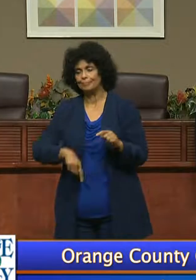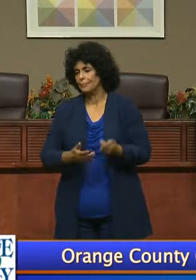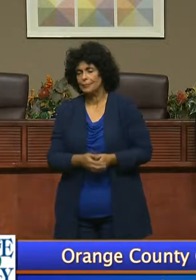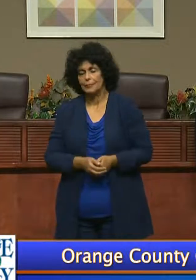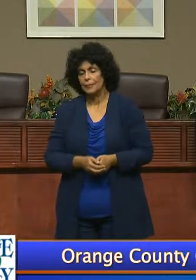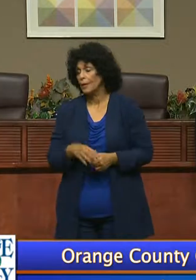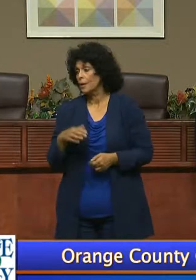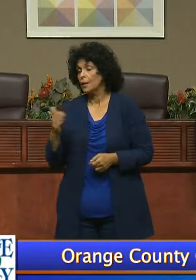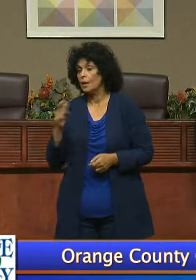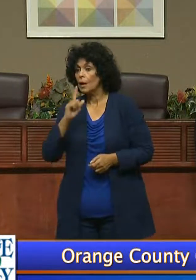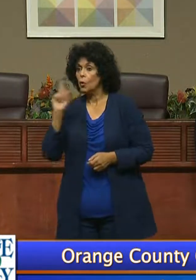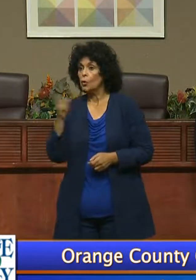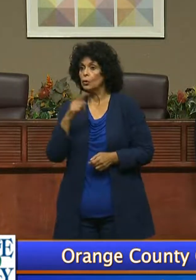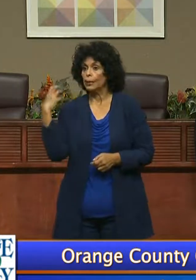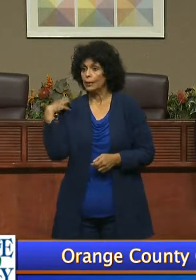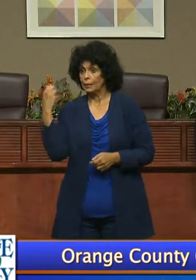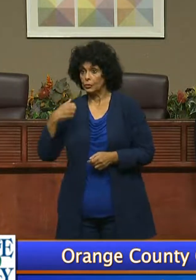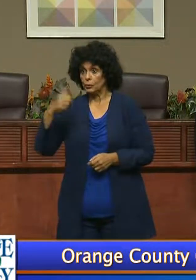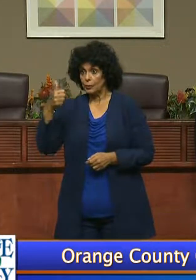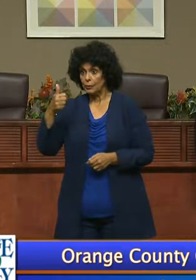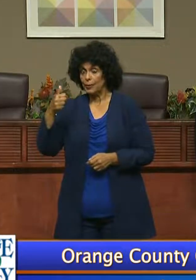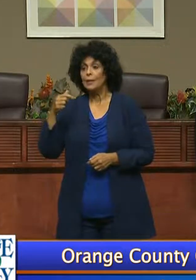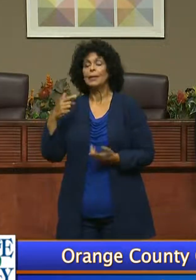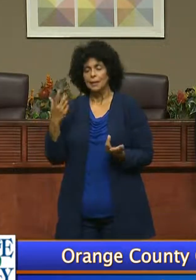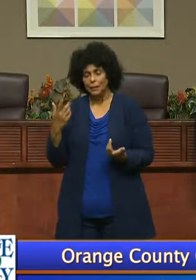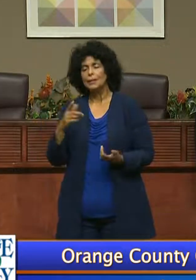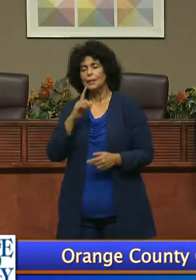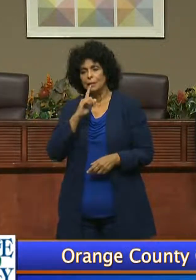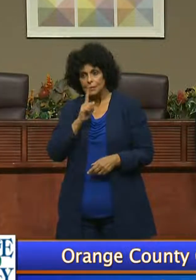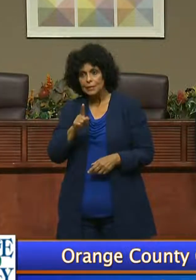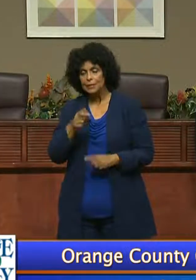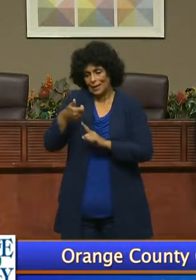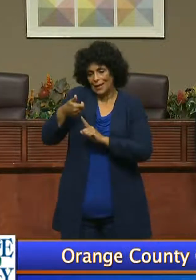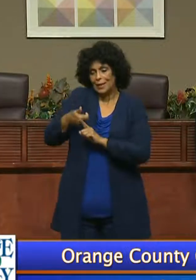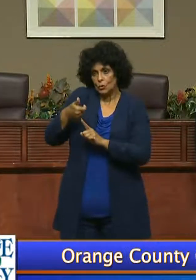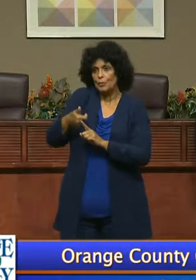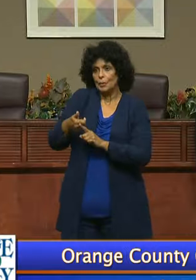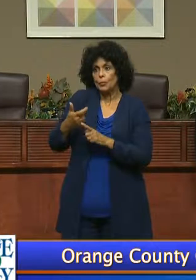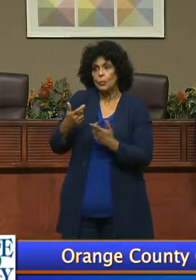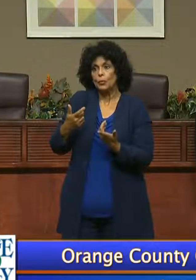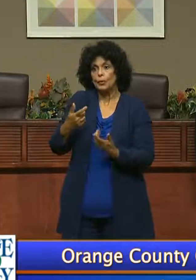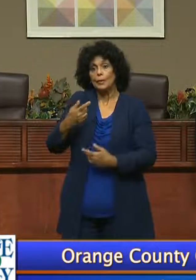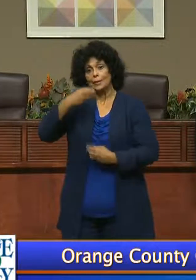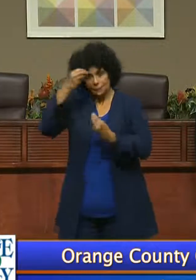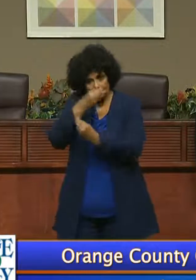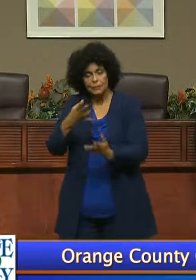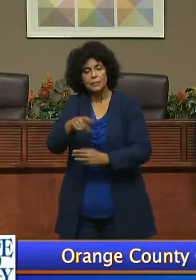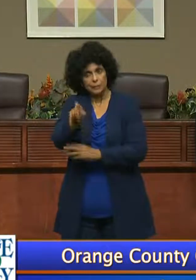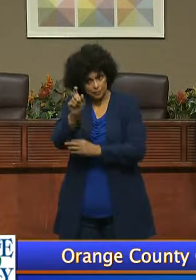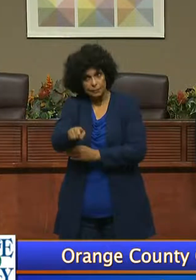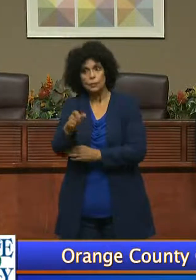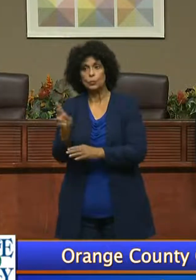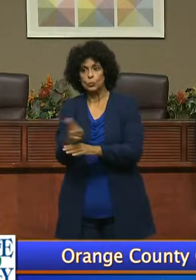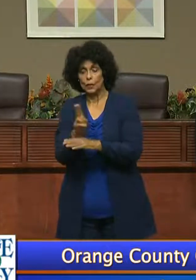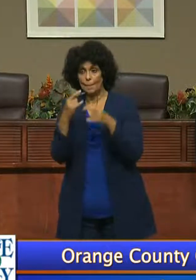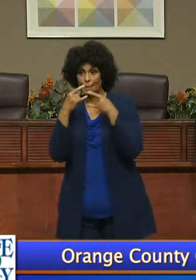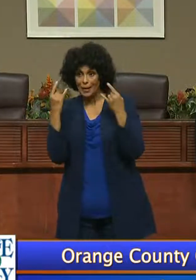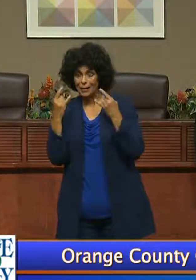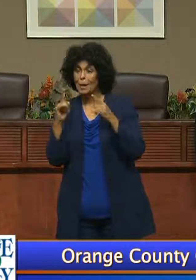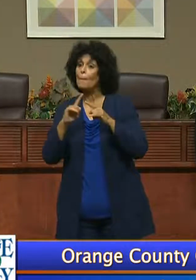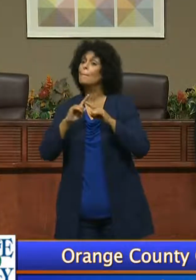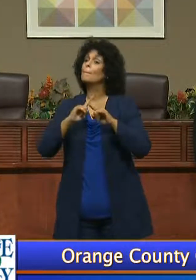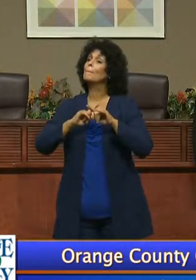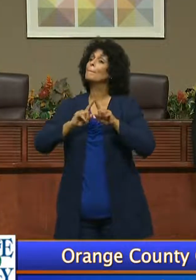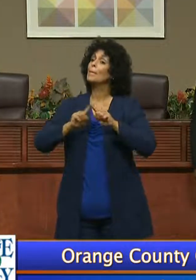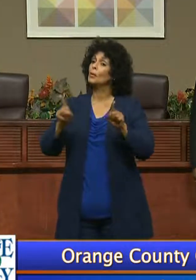ejecutiva de por sí es un enforcement para usar las máscaras. Y también provee a nuestros